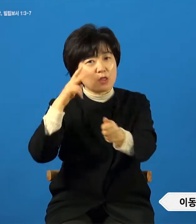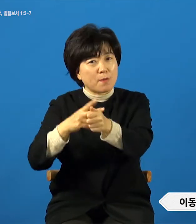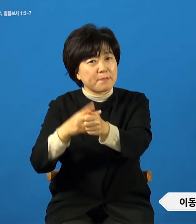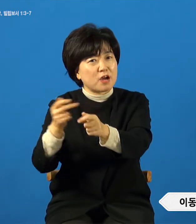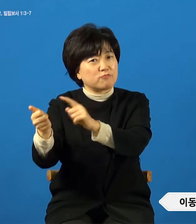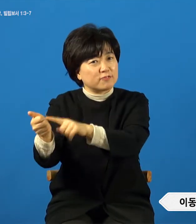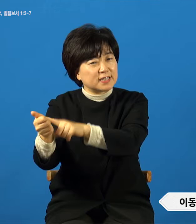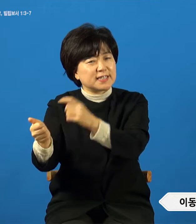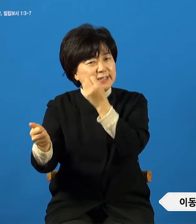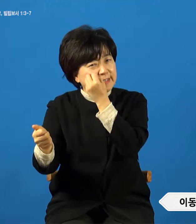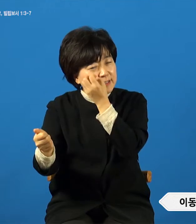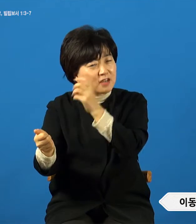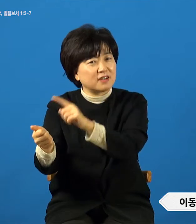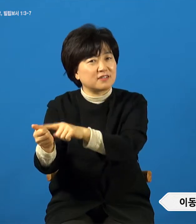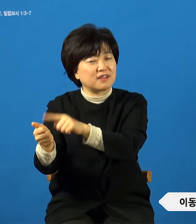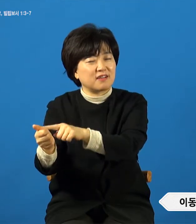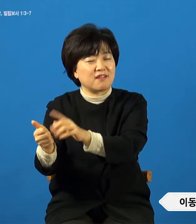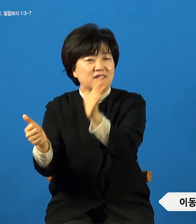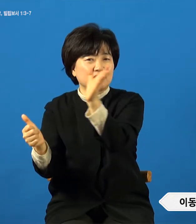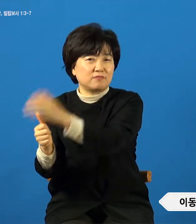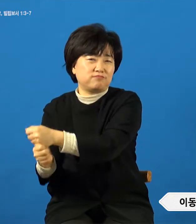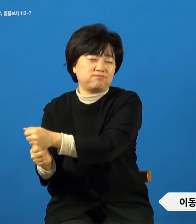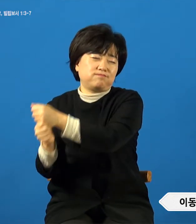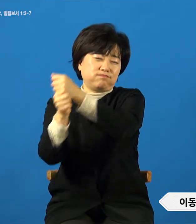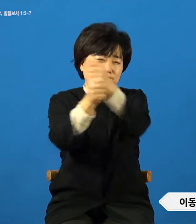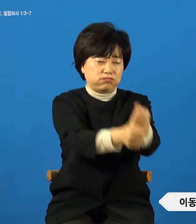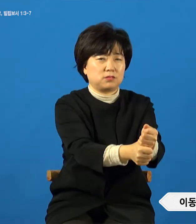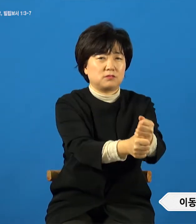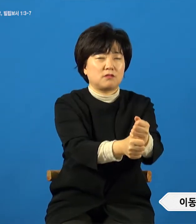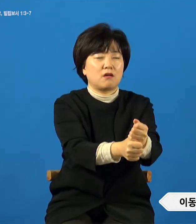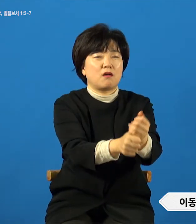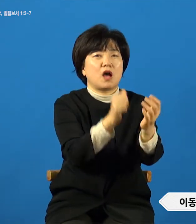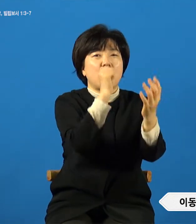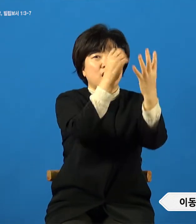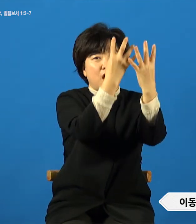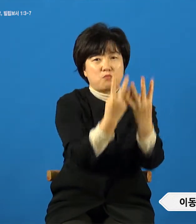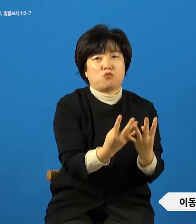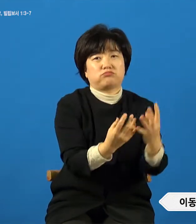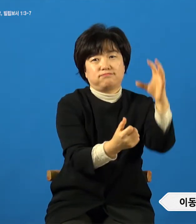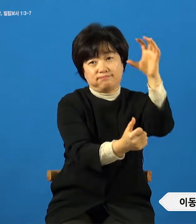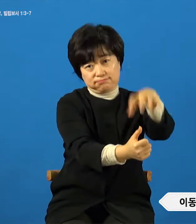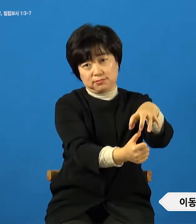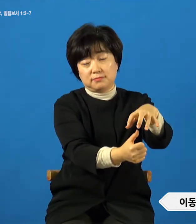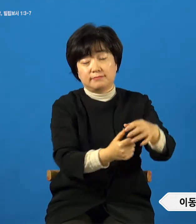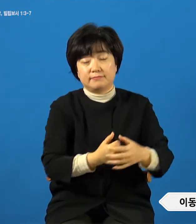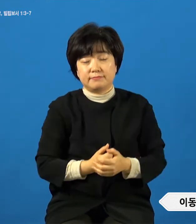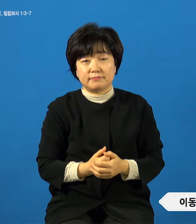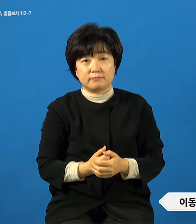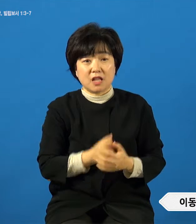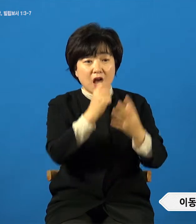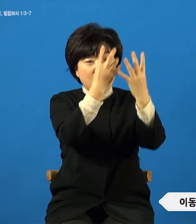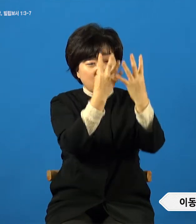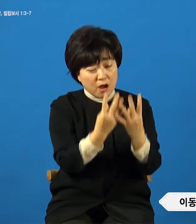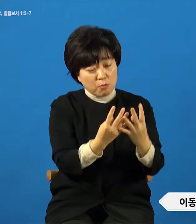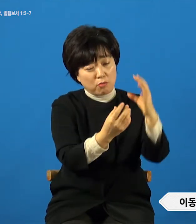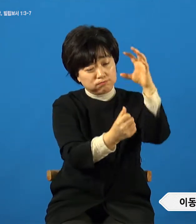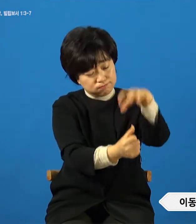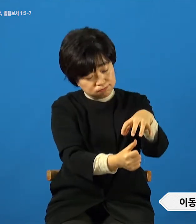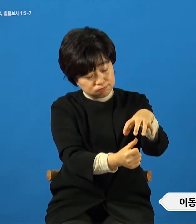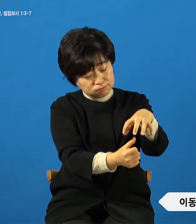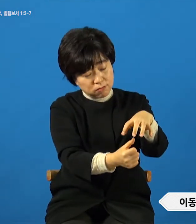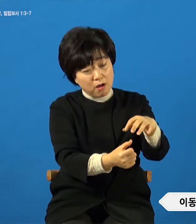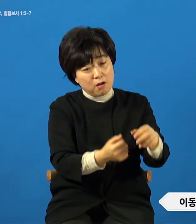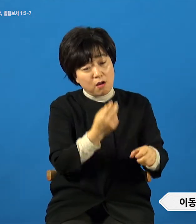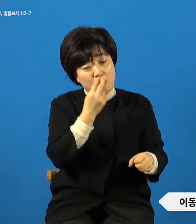바울이 빌립보에서 감옥에 들어갑니다. 이번엔 감옥에 잡혀서 들어가게 됩니다. 감옥에 들어갔지만 억울했지만